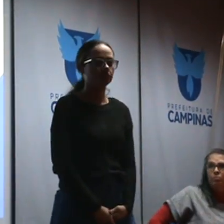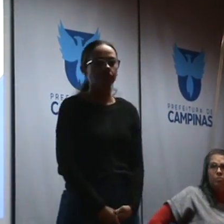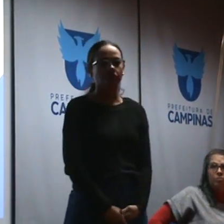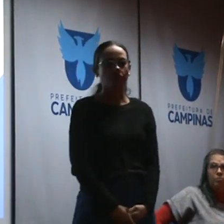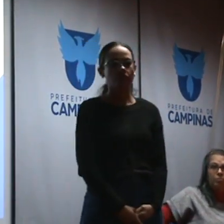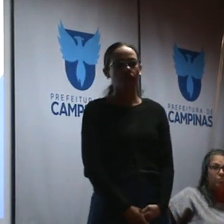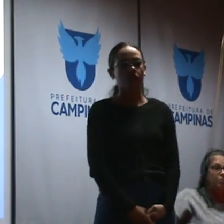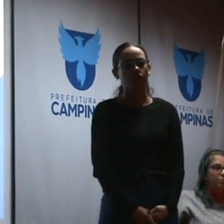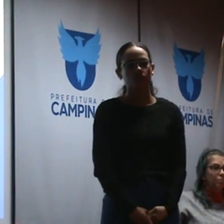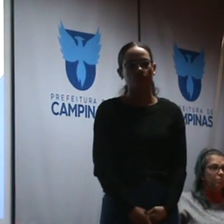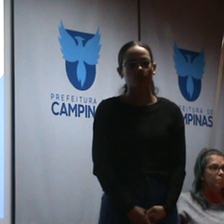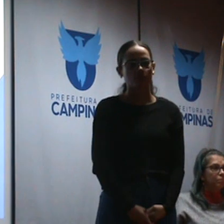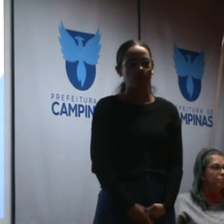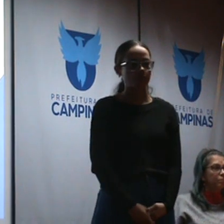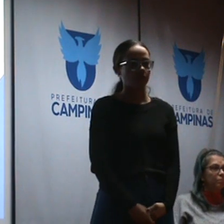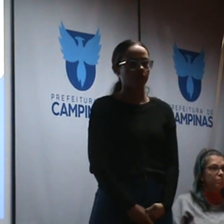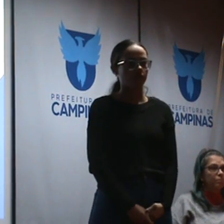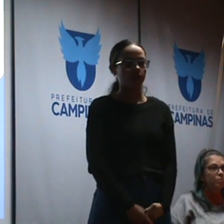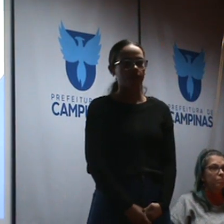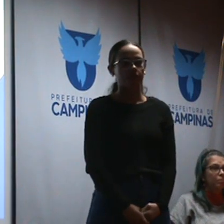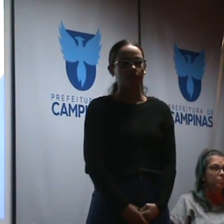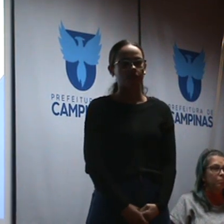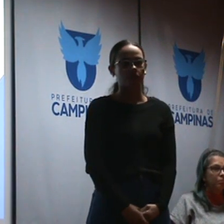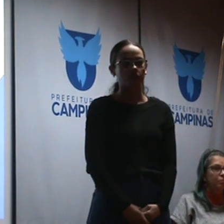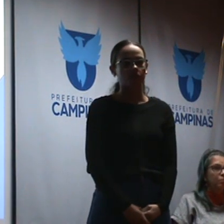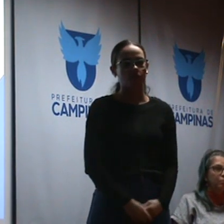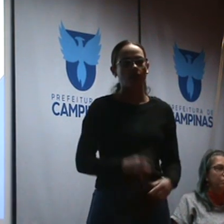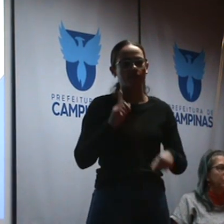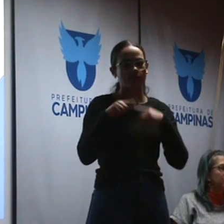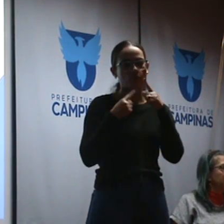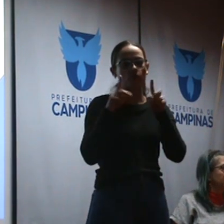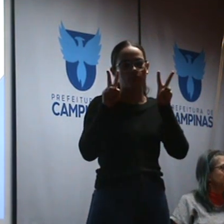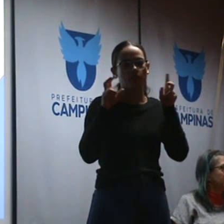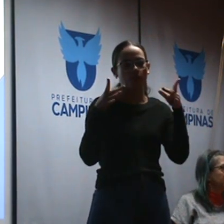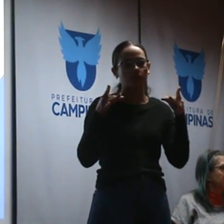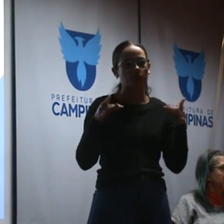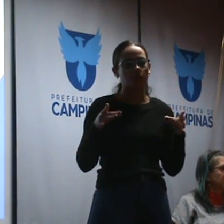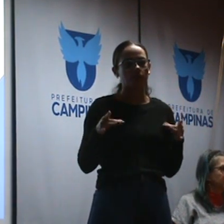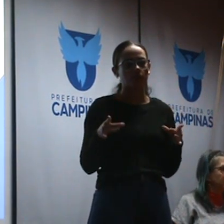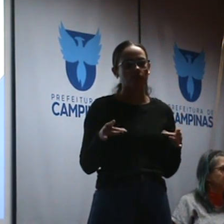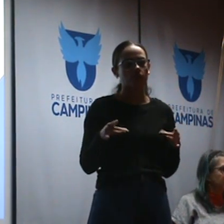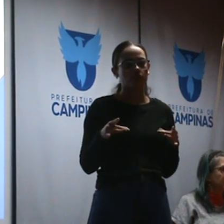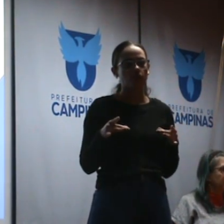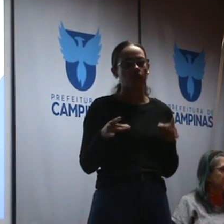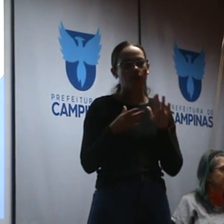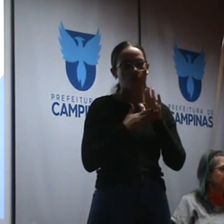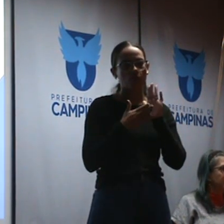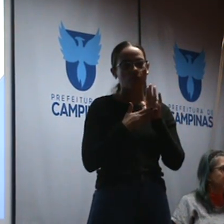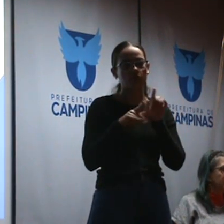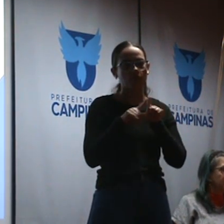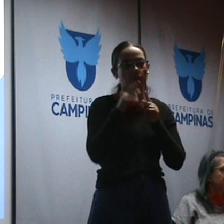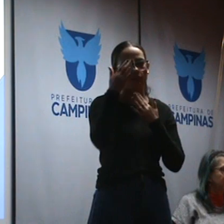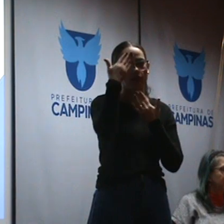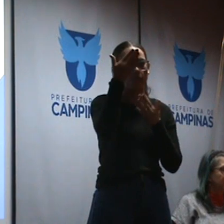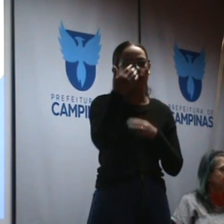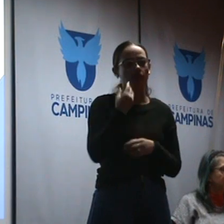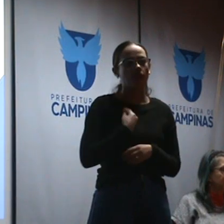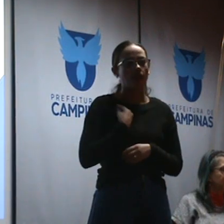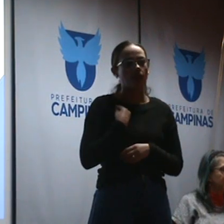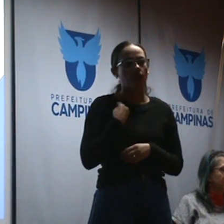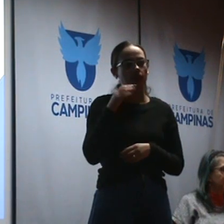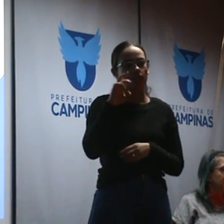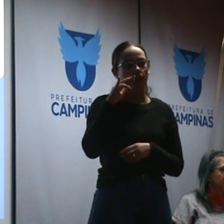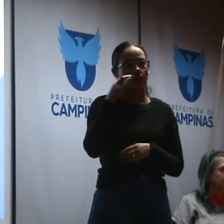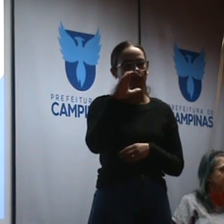Então, a gente depois vamos detalhar esse encaminhamento, acho que fica indicativo, e agradecer a Eric pela